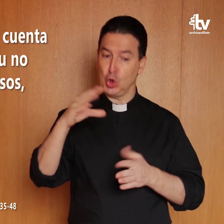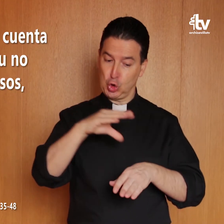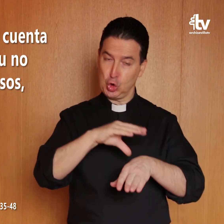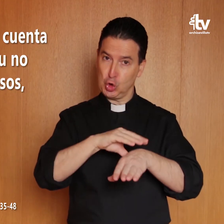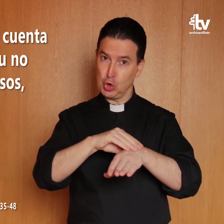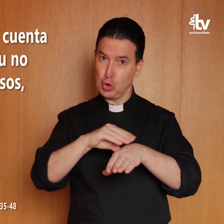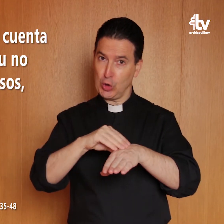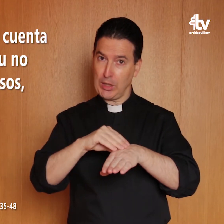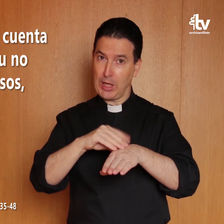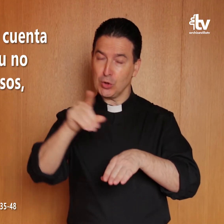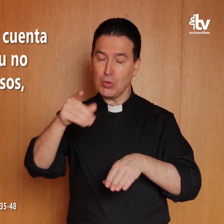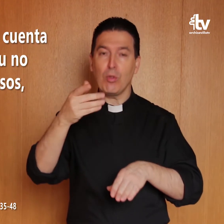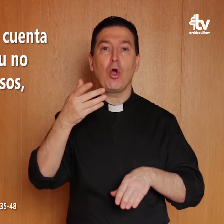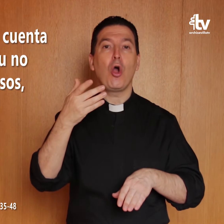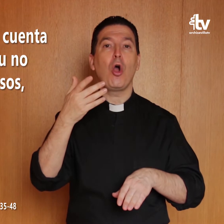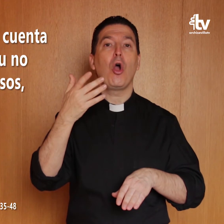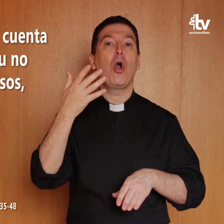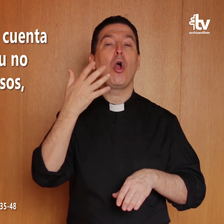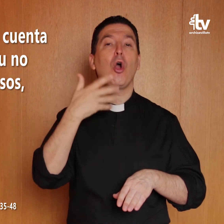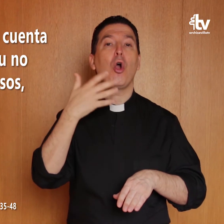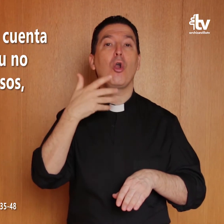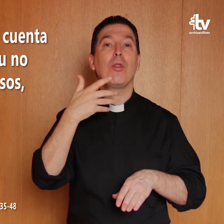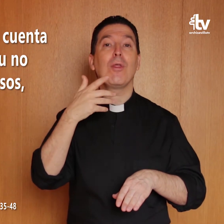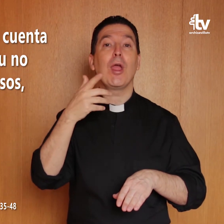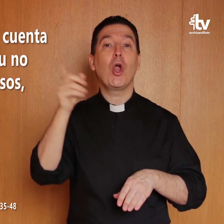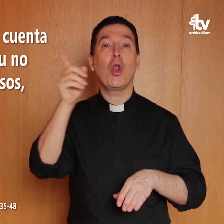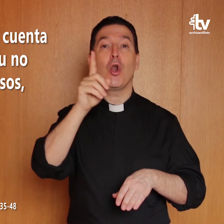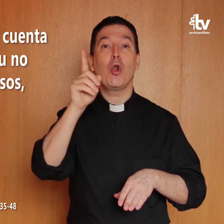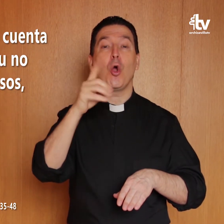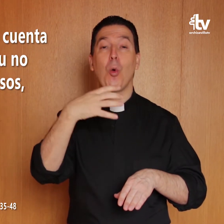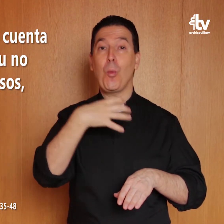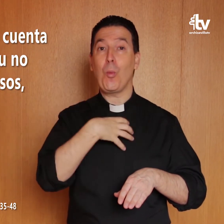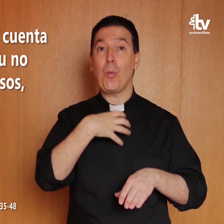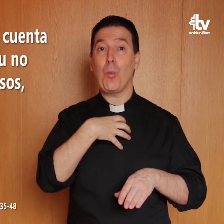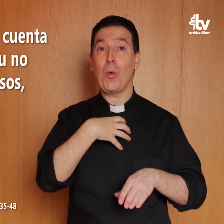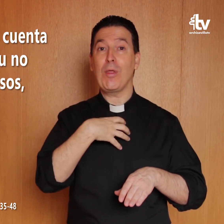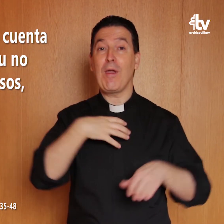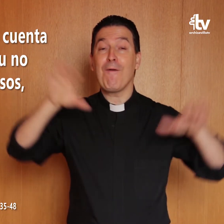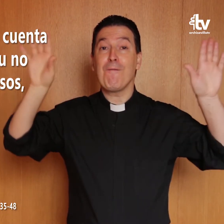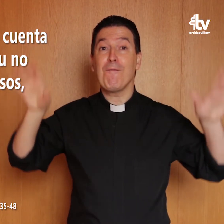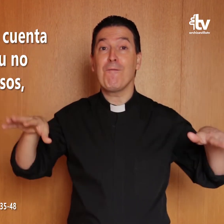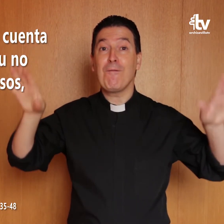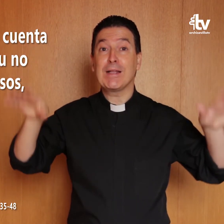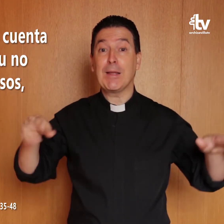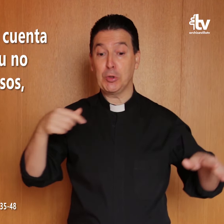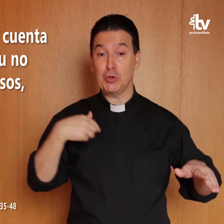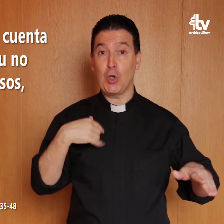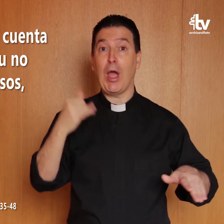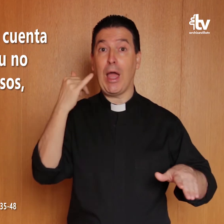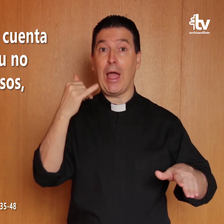Palpadme y daos cuenta de que un espíritu no tiene carne y